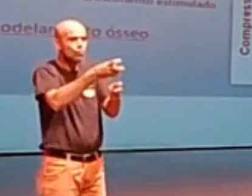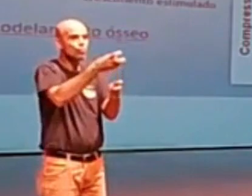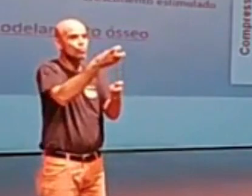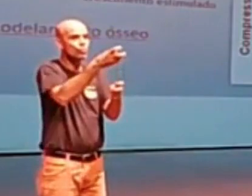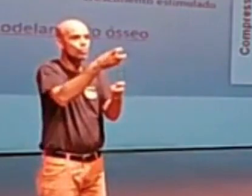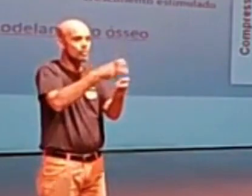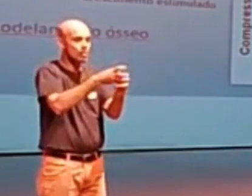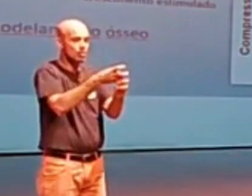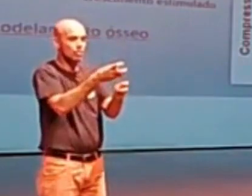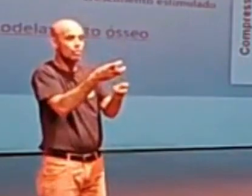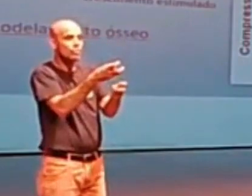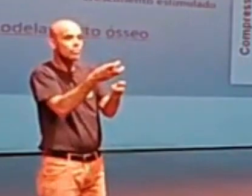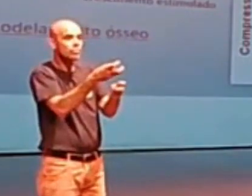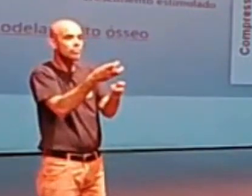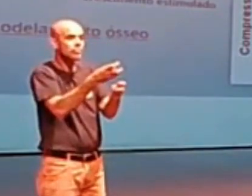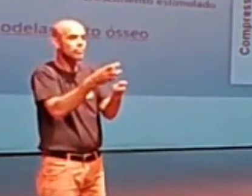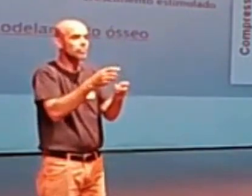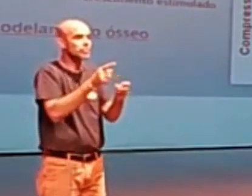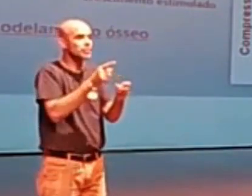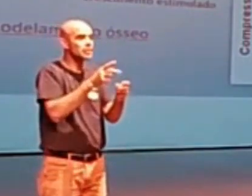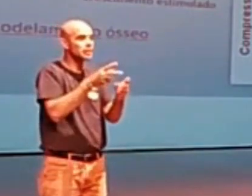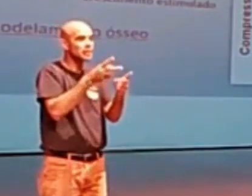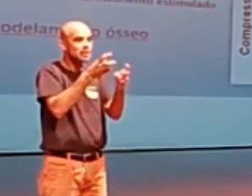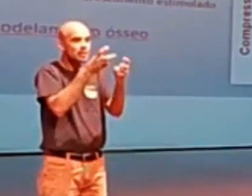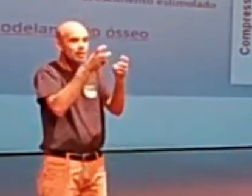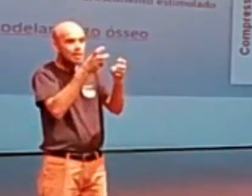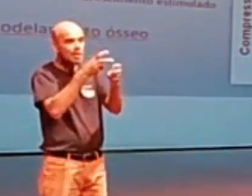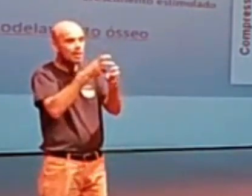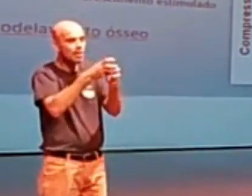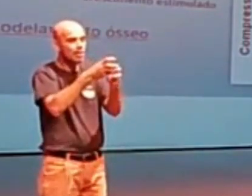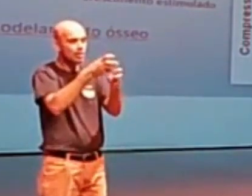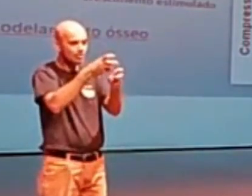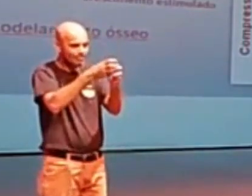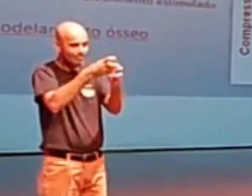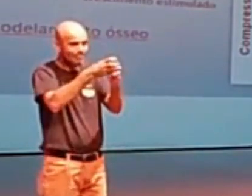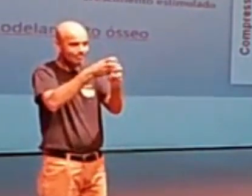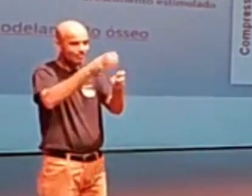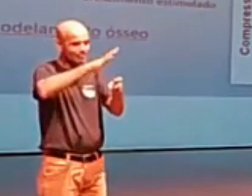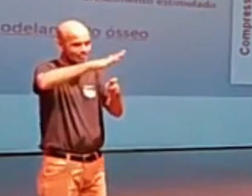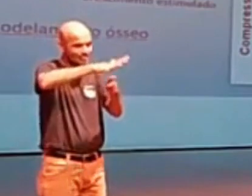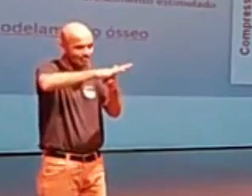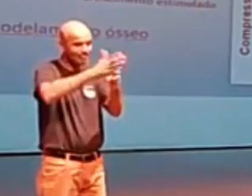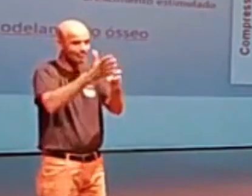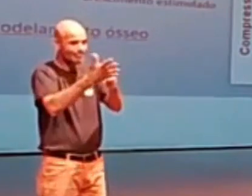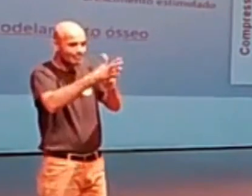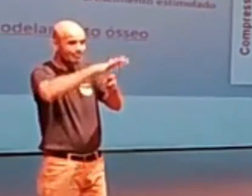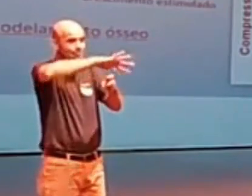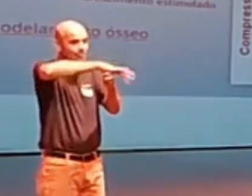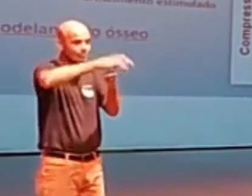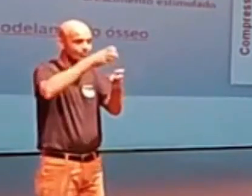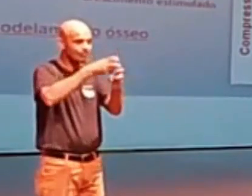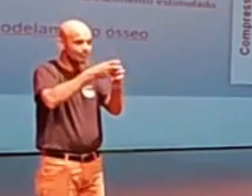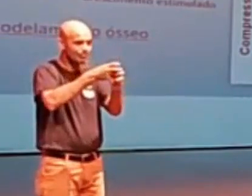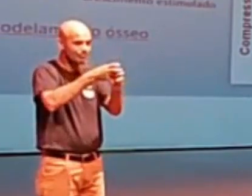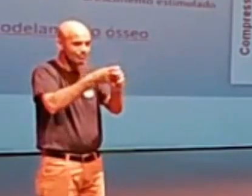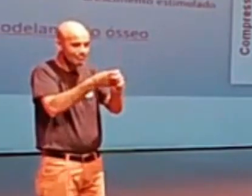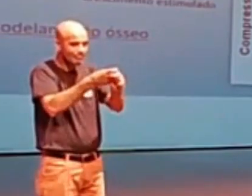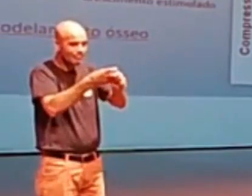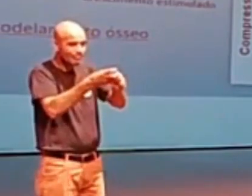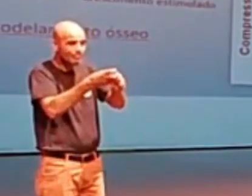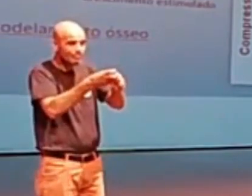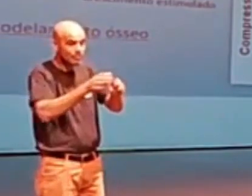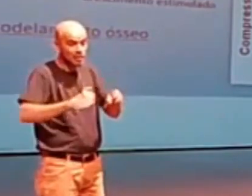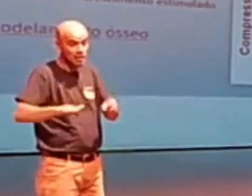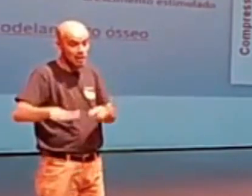de curva e ela está sendo, a vértebra está sendo pressionada de um lado e sofre estiramento no outro, mas essa criança